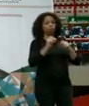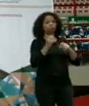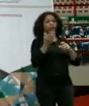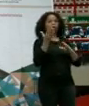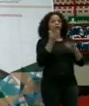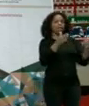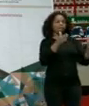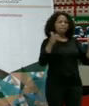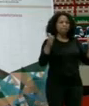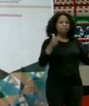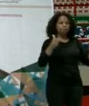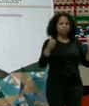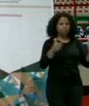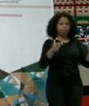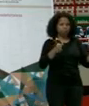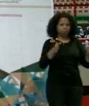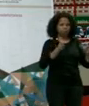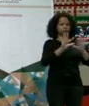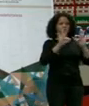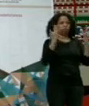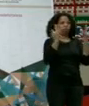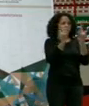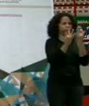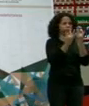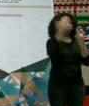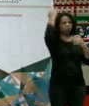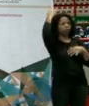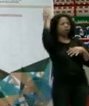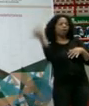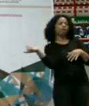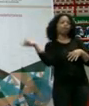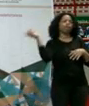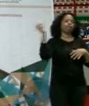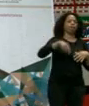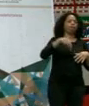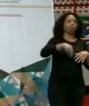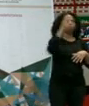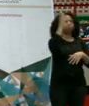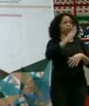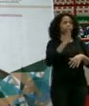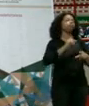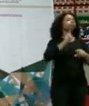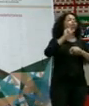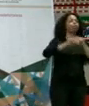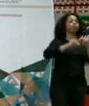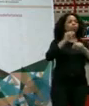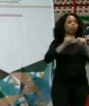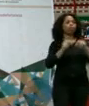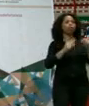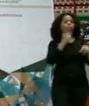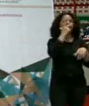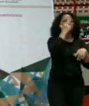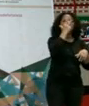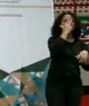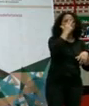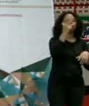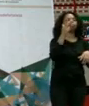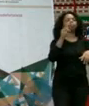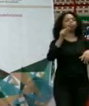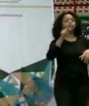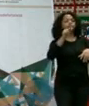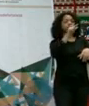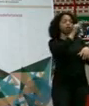período em que a família real portuguesa vem para o Brasil é uma consequência das disputas ocorridas